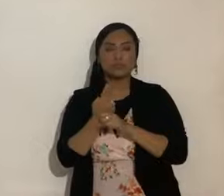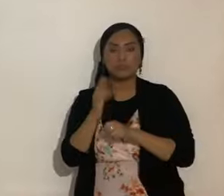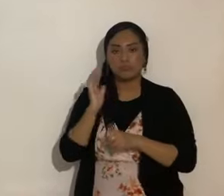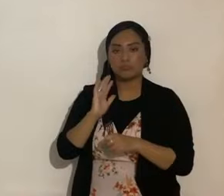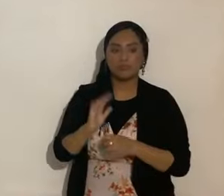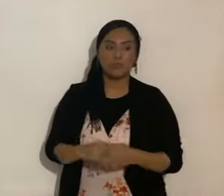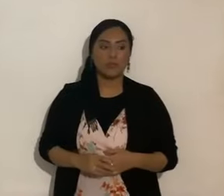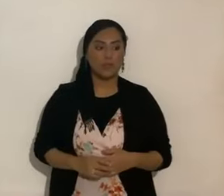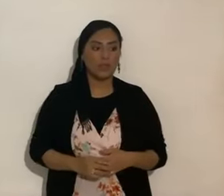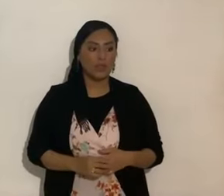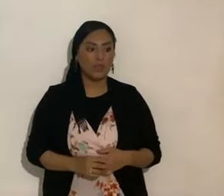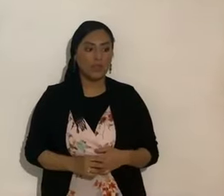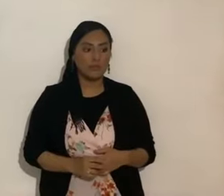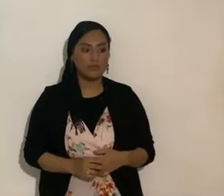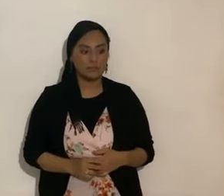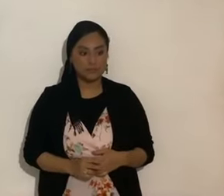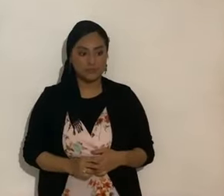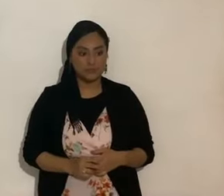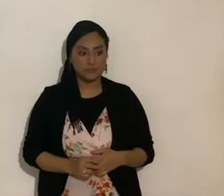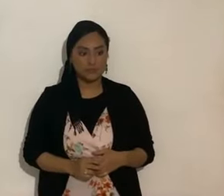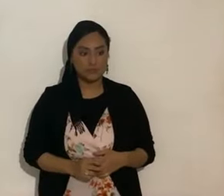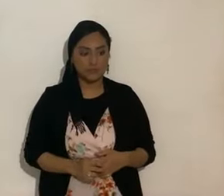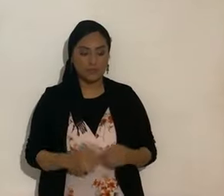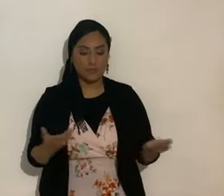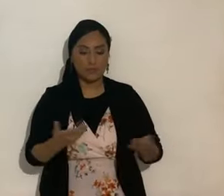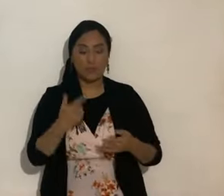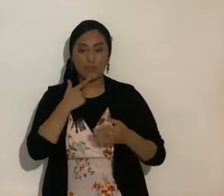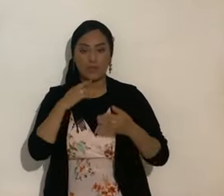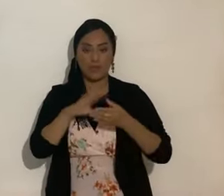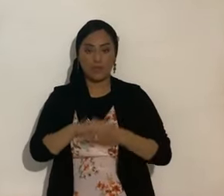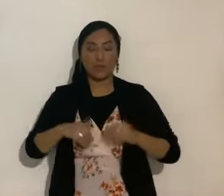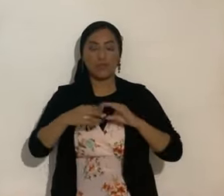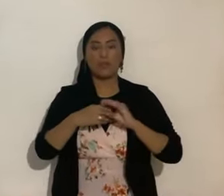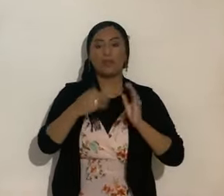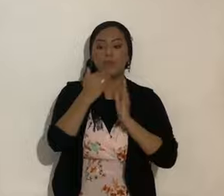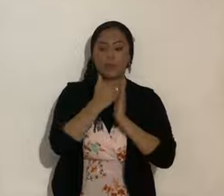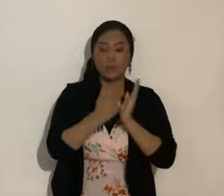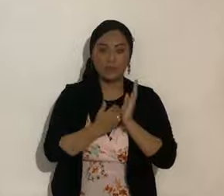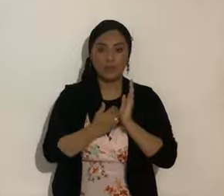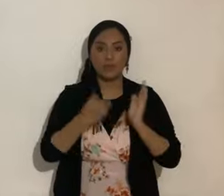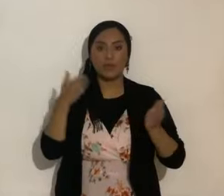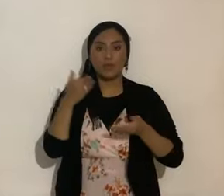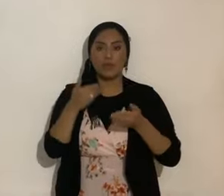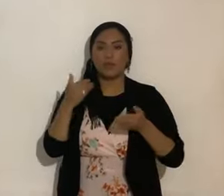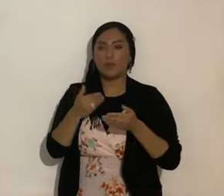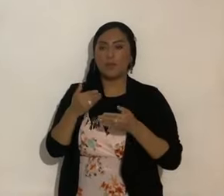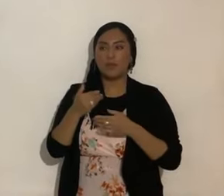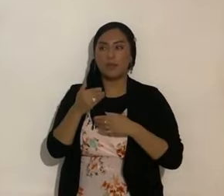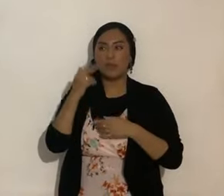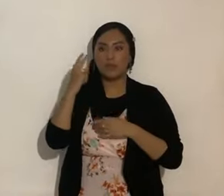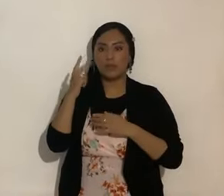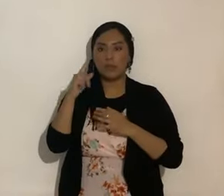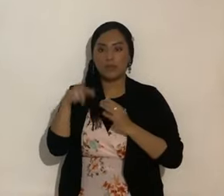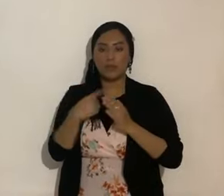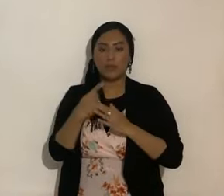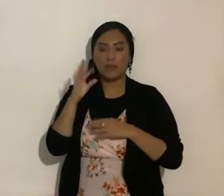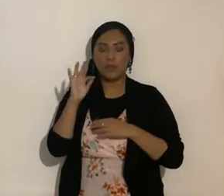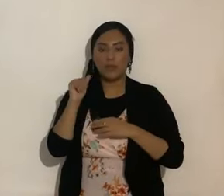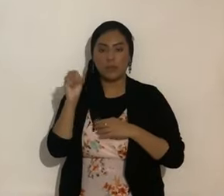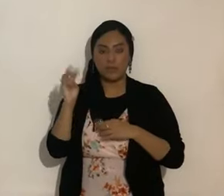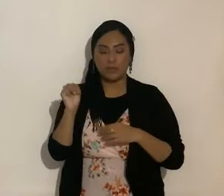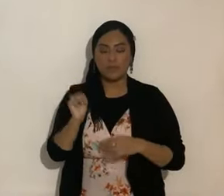los trabajadores. Bueno, dice aquí el relato, y vamos a ir por partes, más cerca de la hora tercera, a la hora tercera, 9 de la